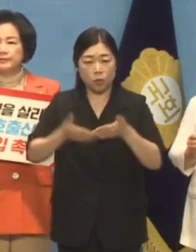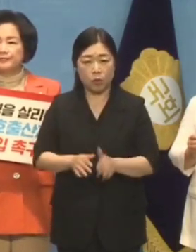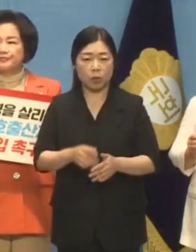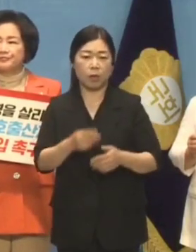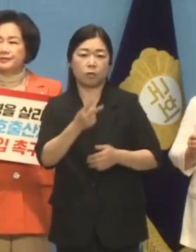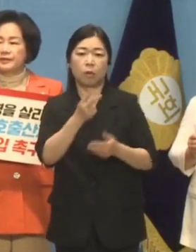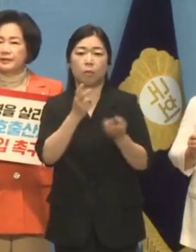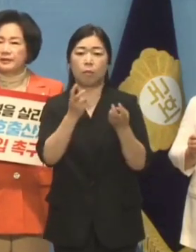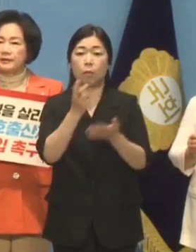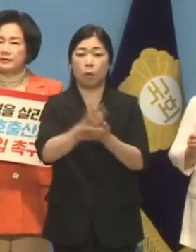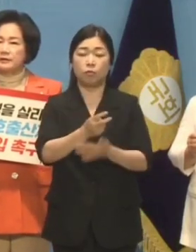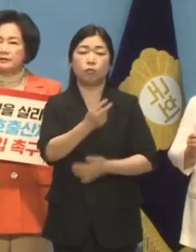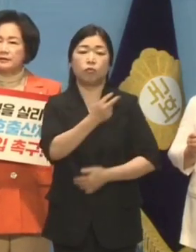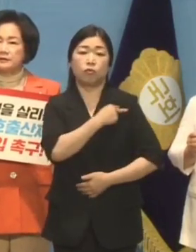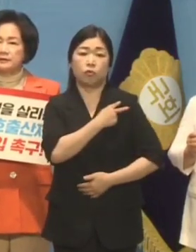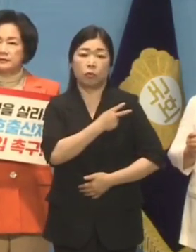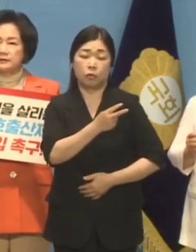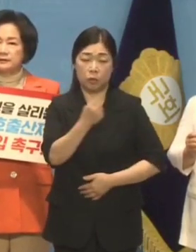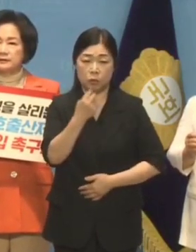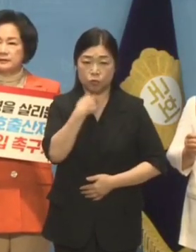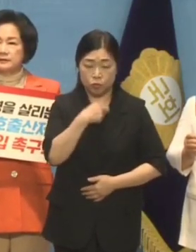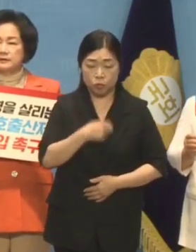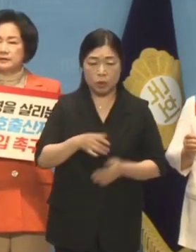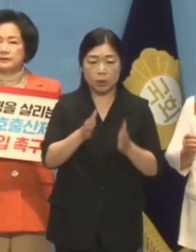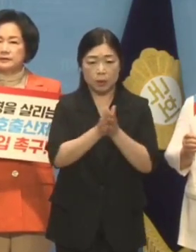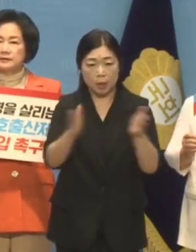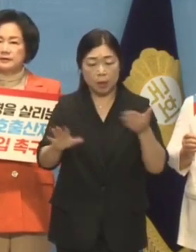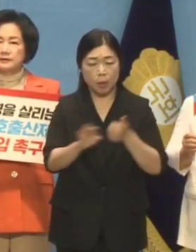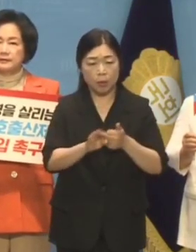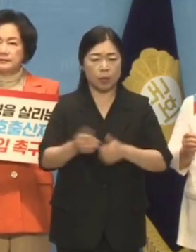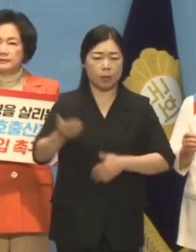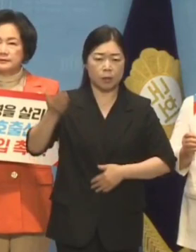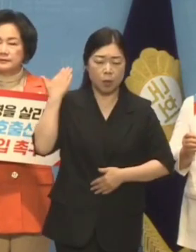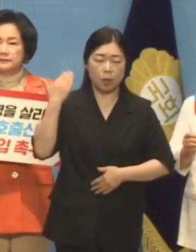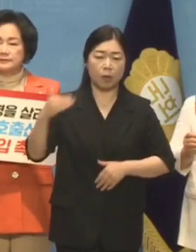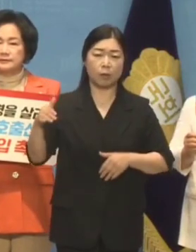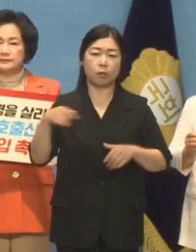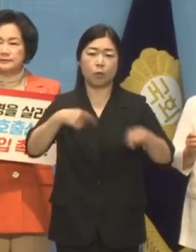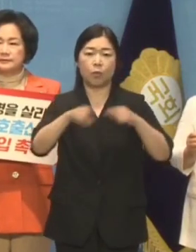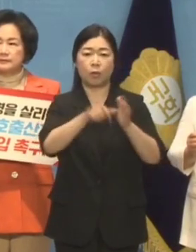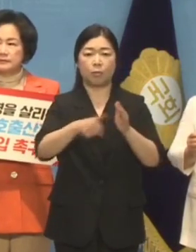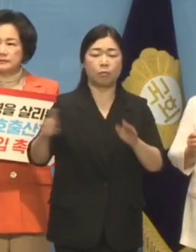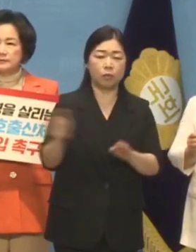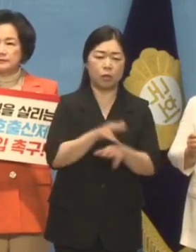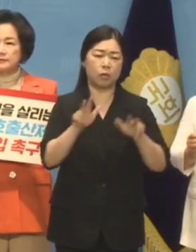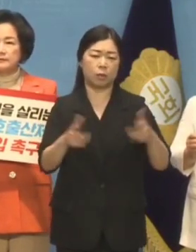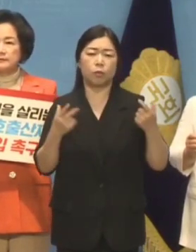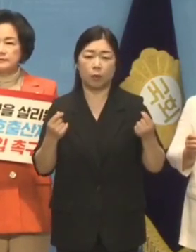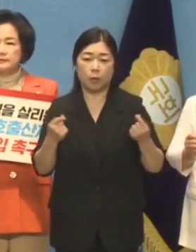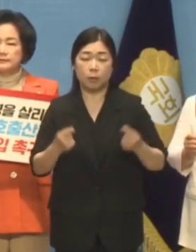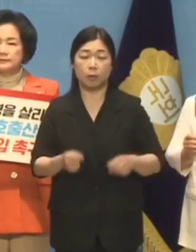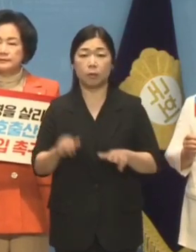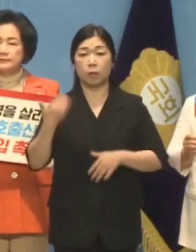도입은 전 정부는 물론 현 정부도 일관되게 주장해 왔습니다. 최근 국민